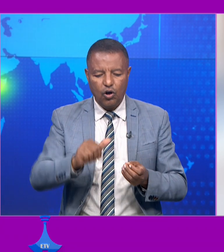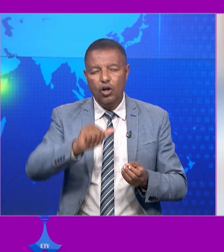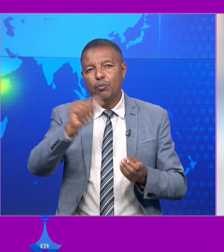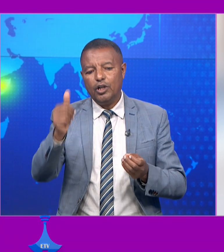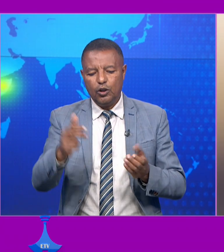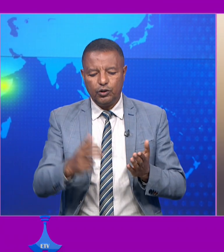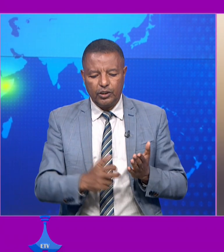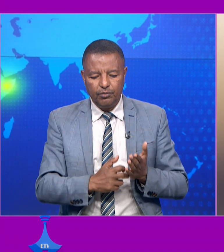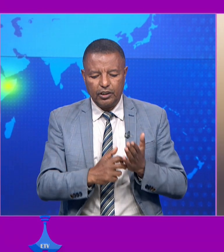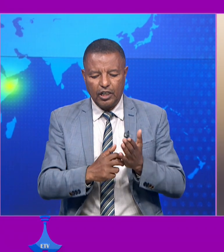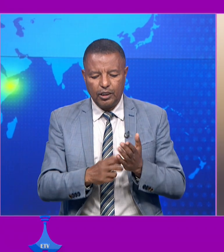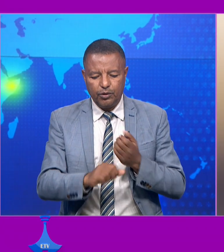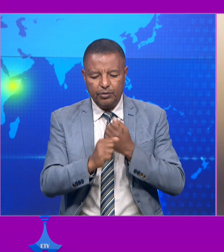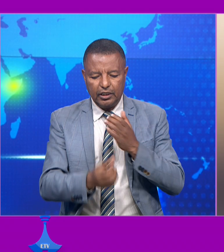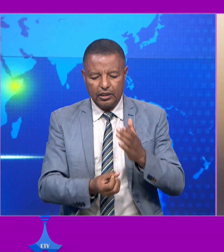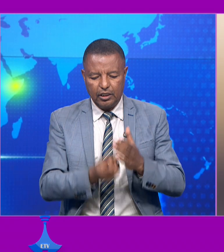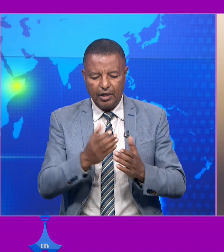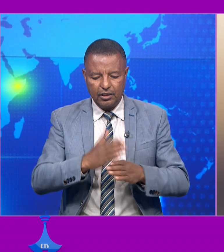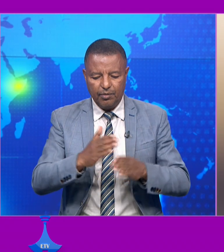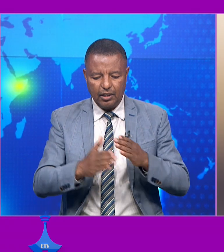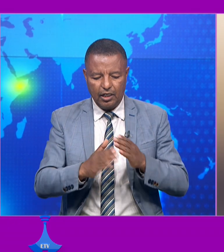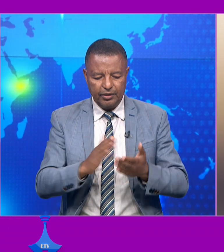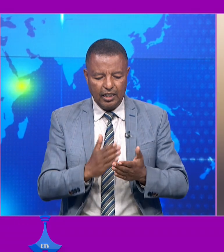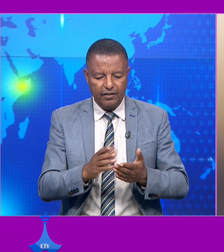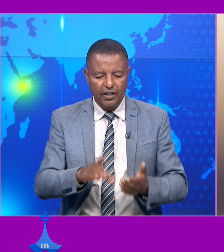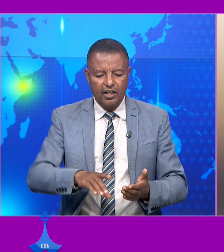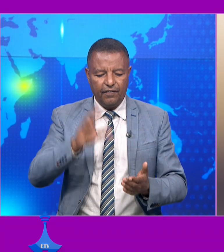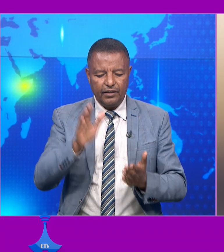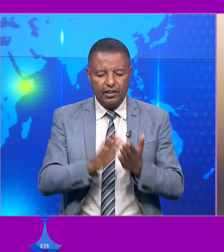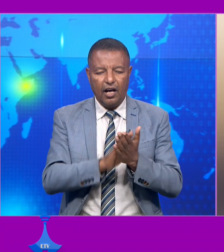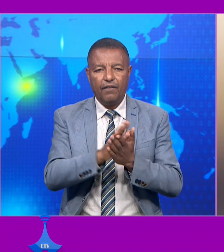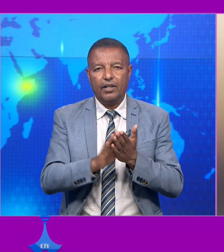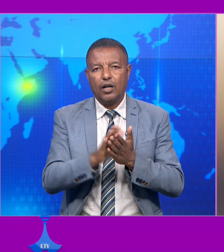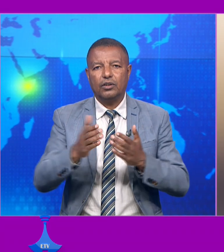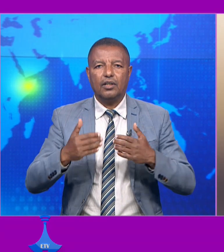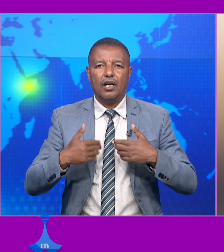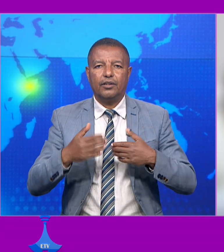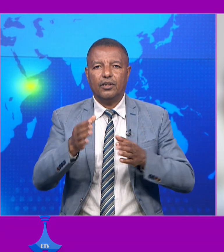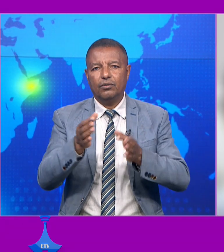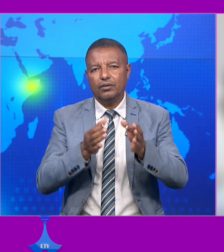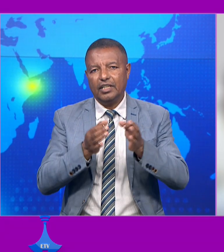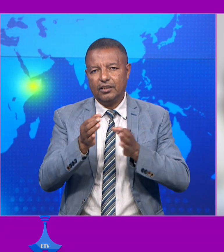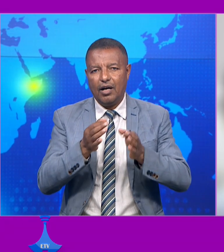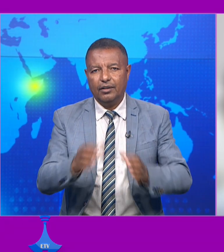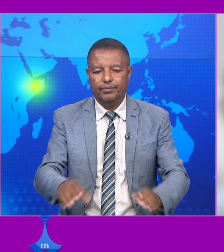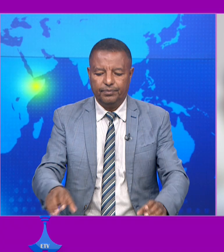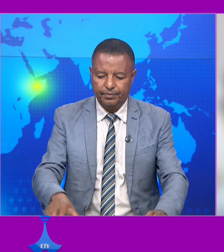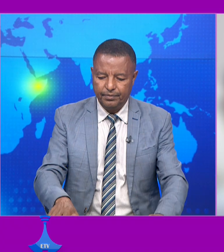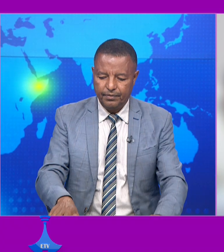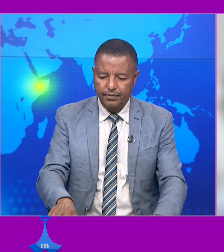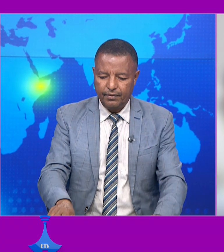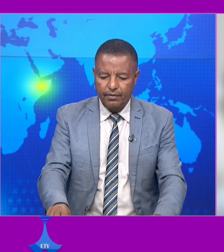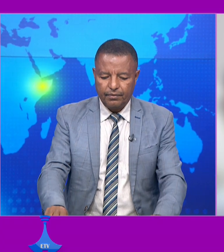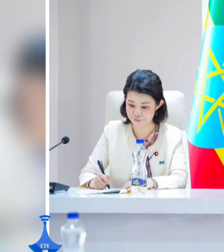ጨምሮ በሌሎችም የትራንስፖርት መሰረተ ልማት ግንባታ ለመሳተፍ ከፍተኛ ፍላጎት እንዳላቸው ገልጸዋል።